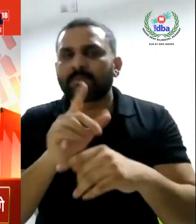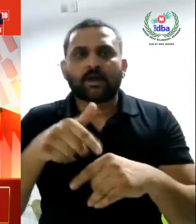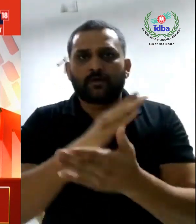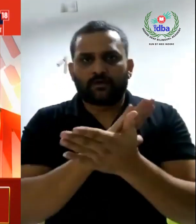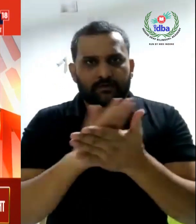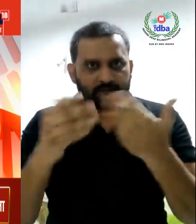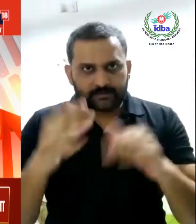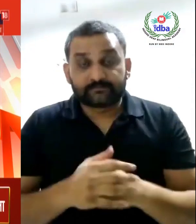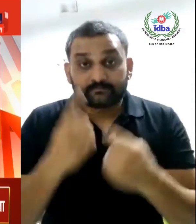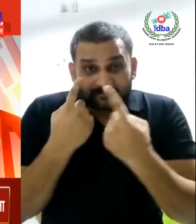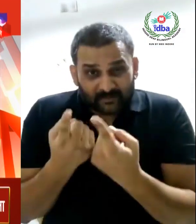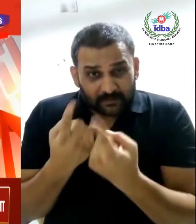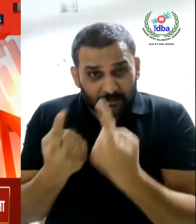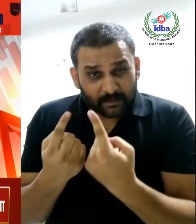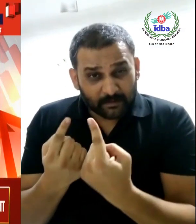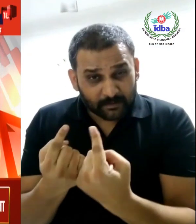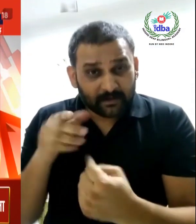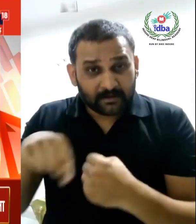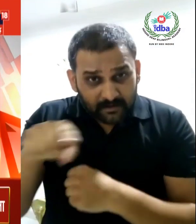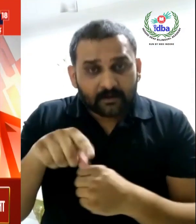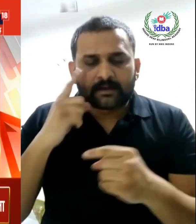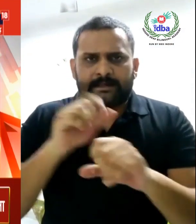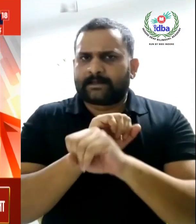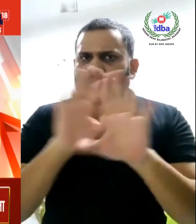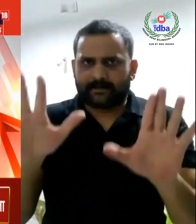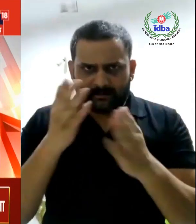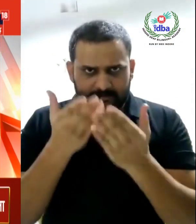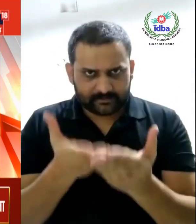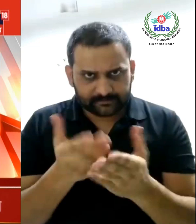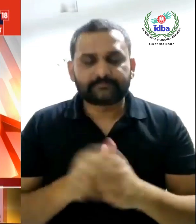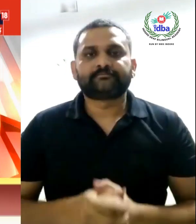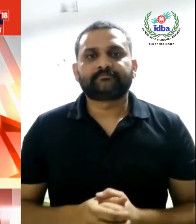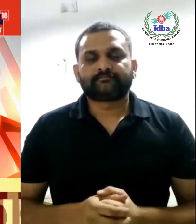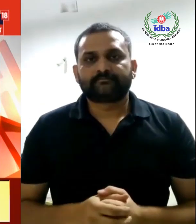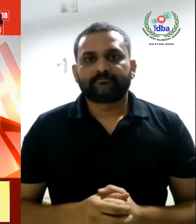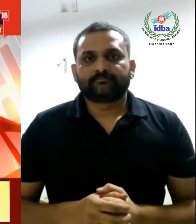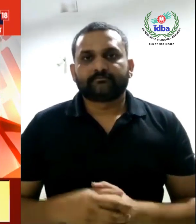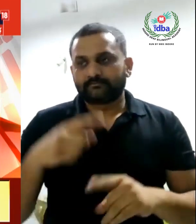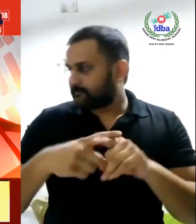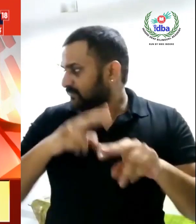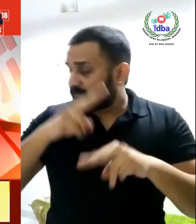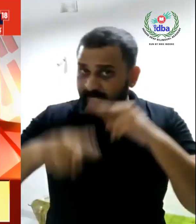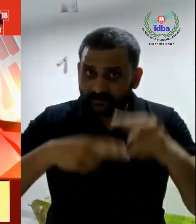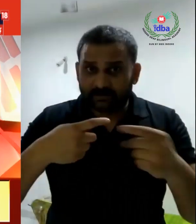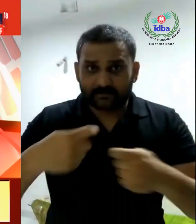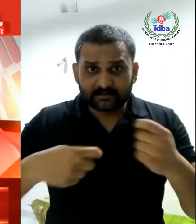निरीक्षण में पारदर्शिता आएगी। उद्योगों को